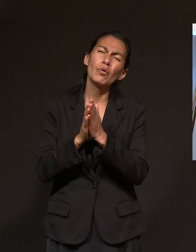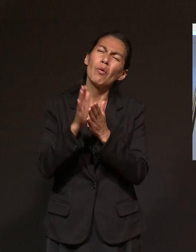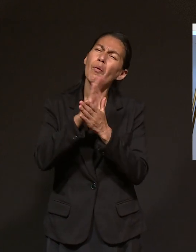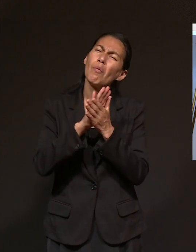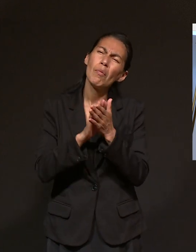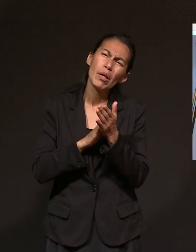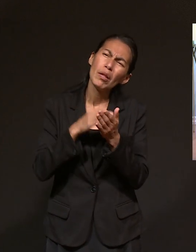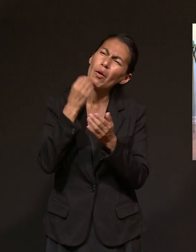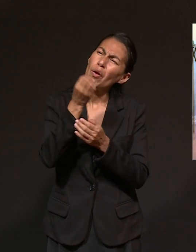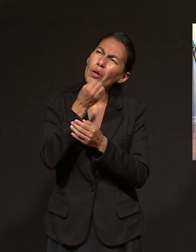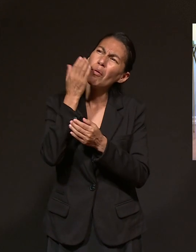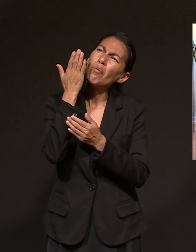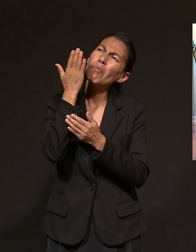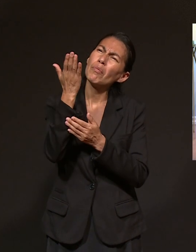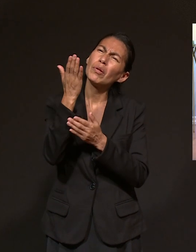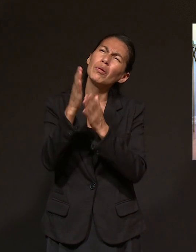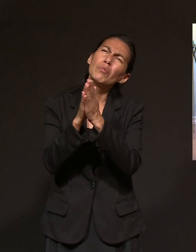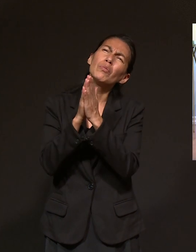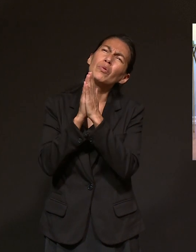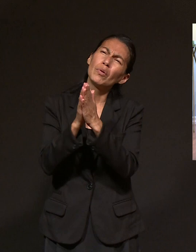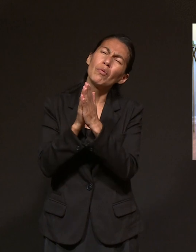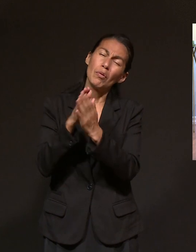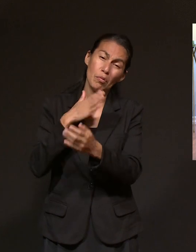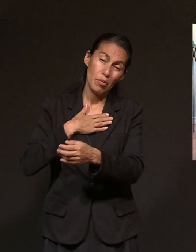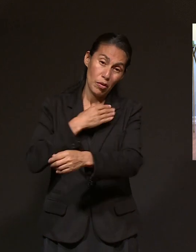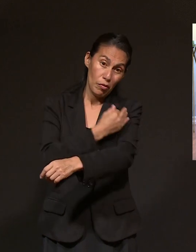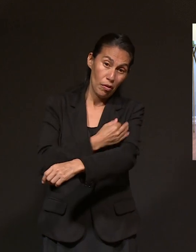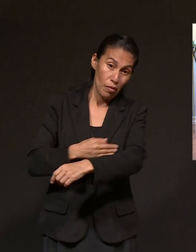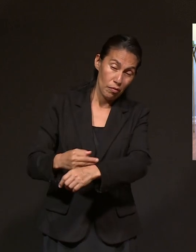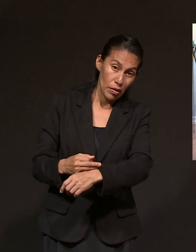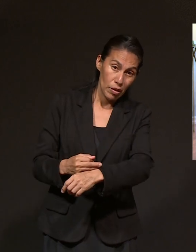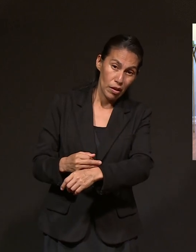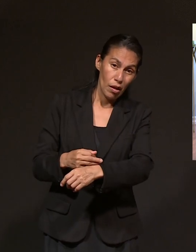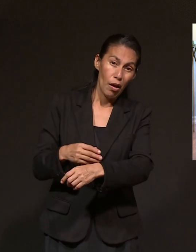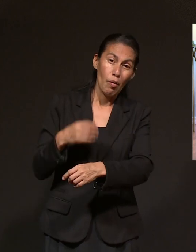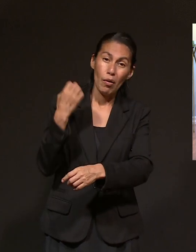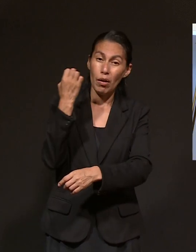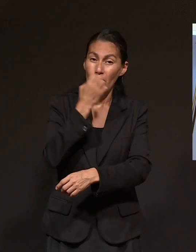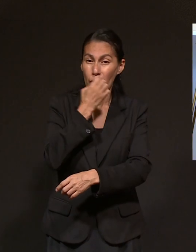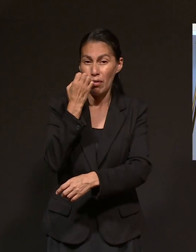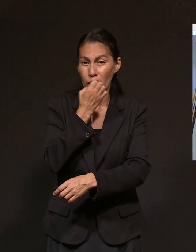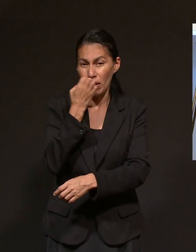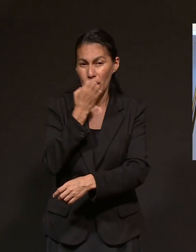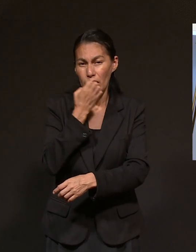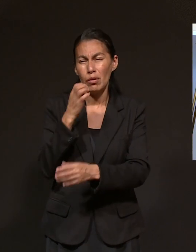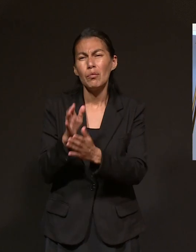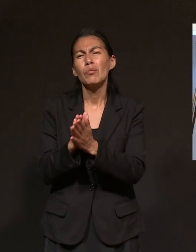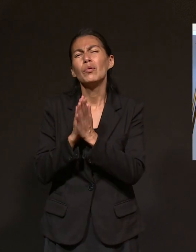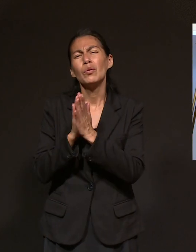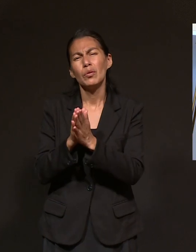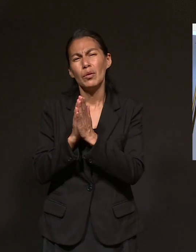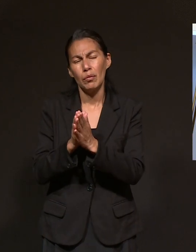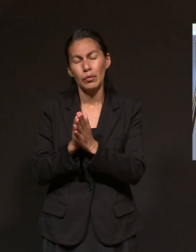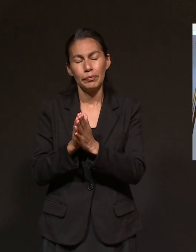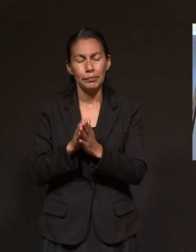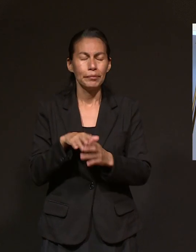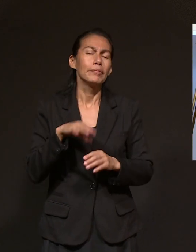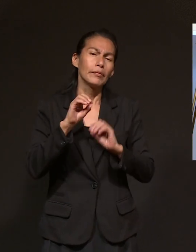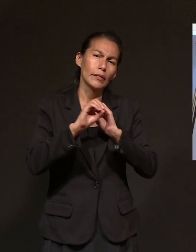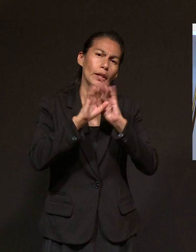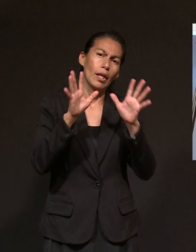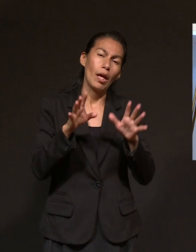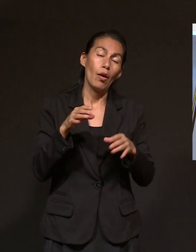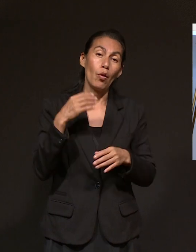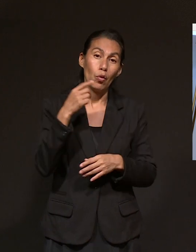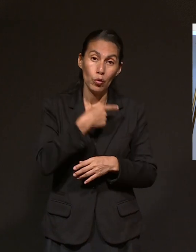urgencia Para mi familia Por causa del Evangelio Tomás, estaremos orando